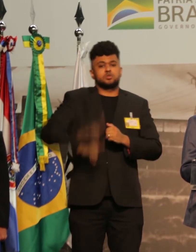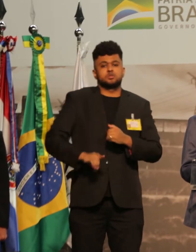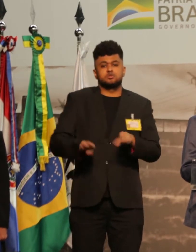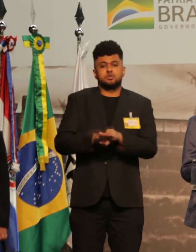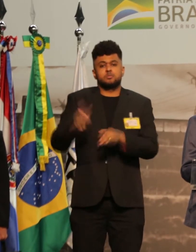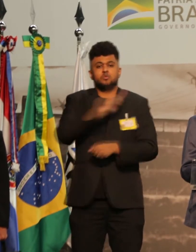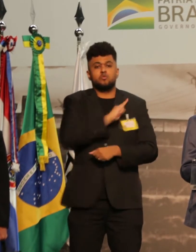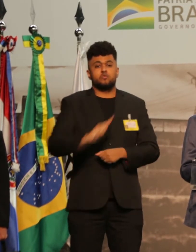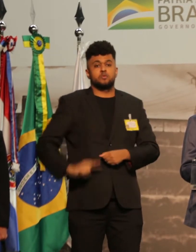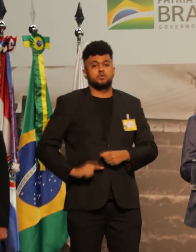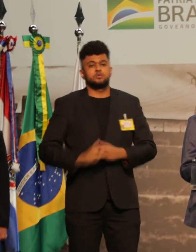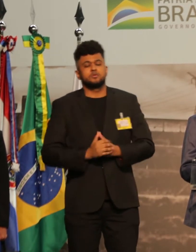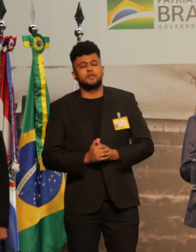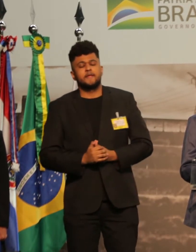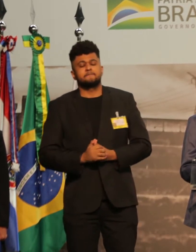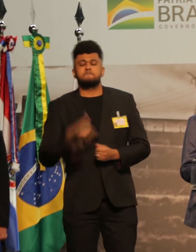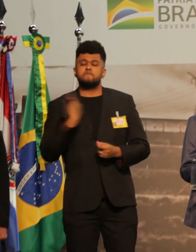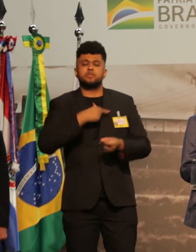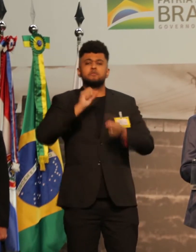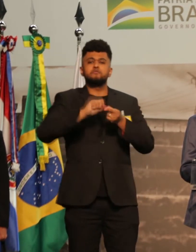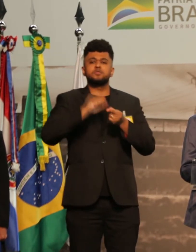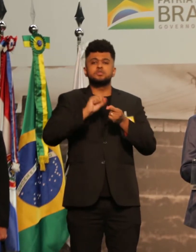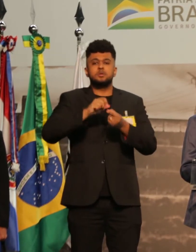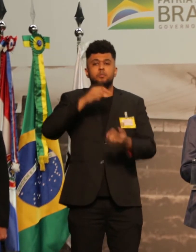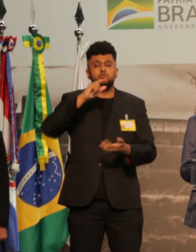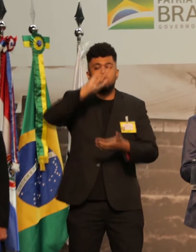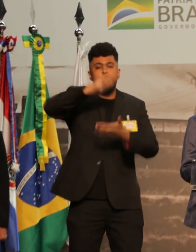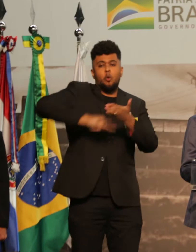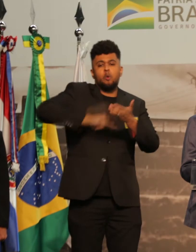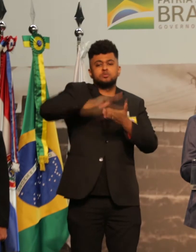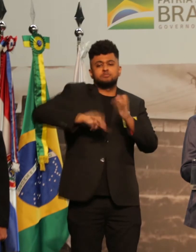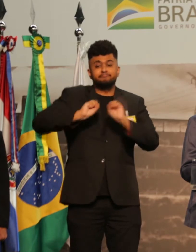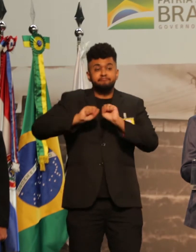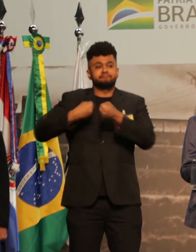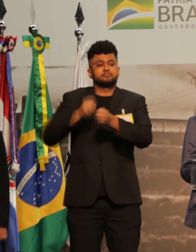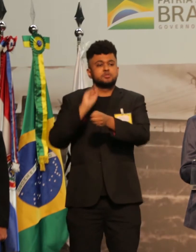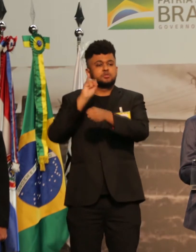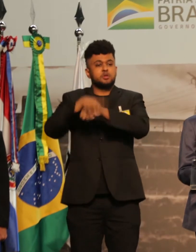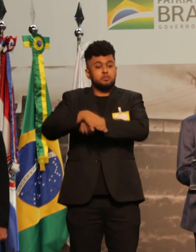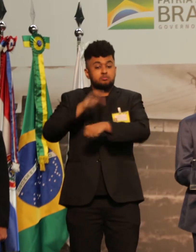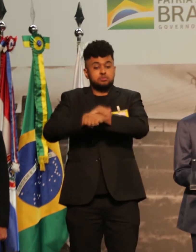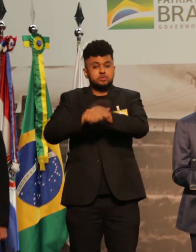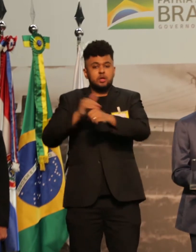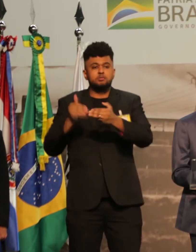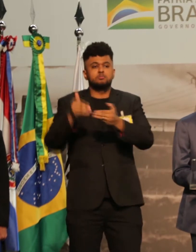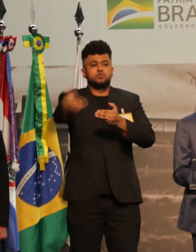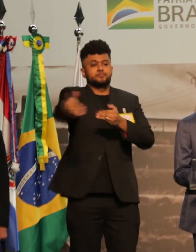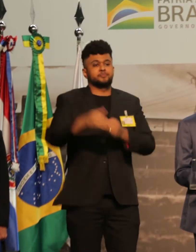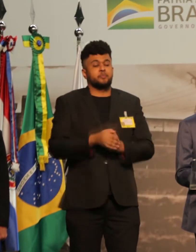com a governança, fizemos um contrato de potência de Itaipu por longo prazo,